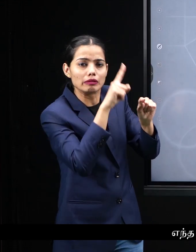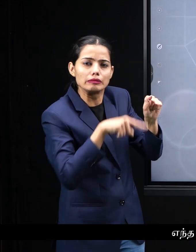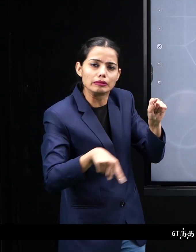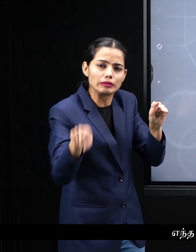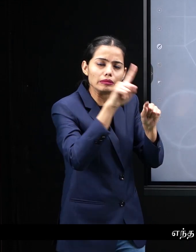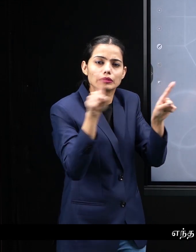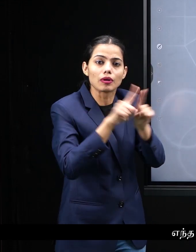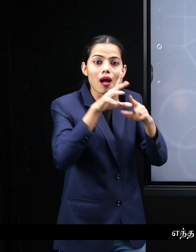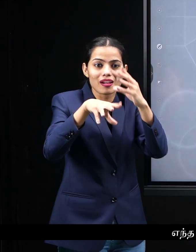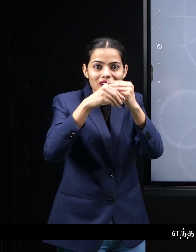கொண்டிருக்கும்.